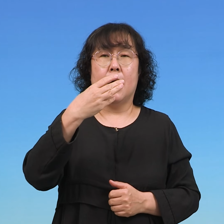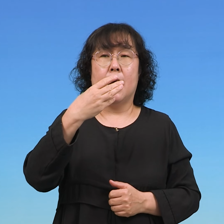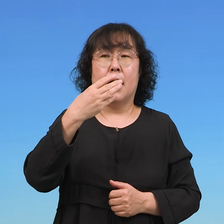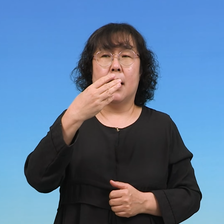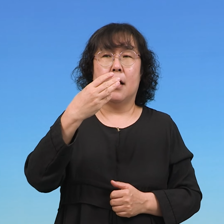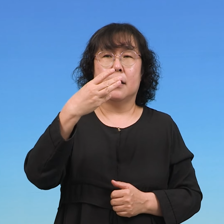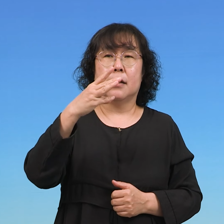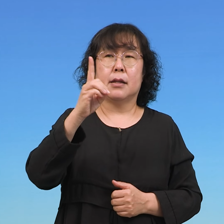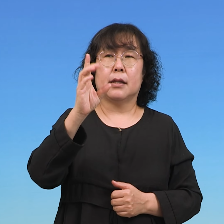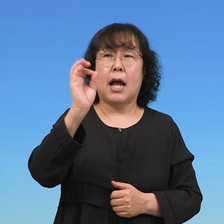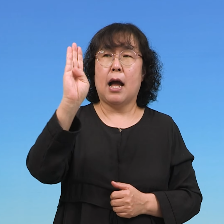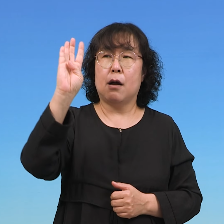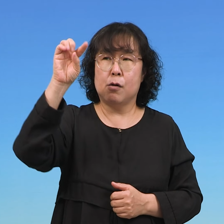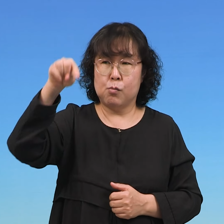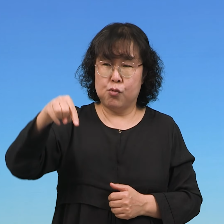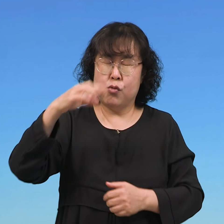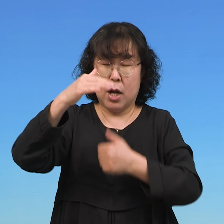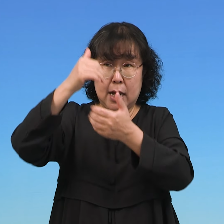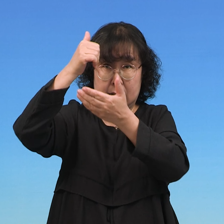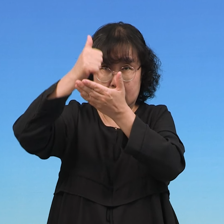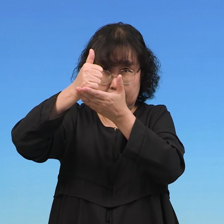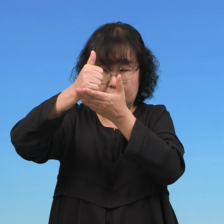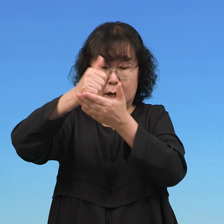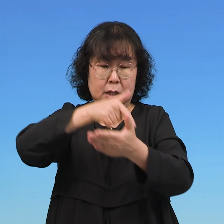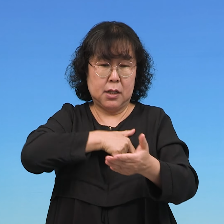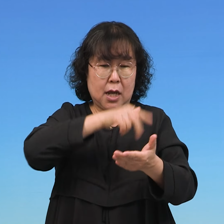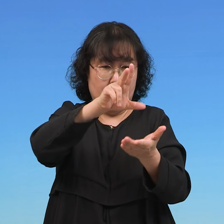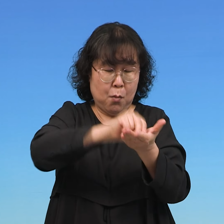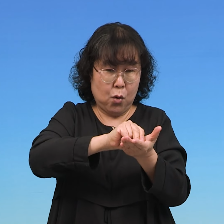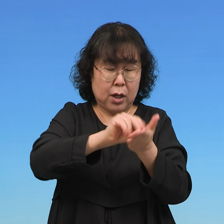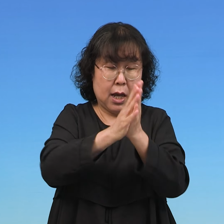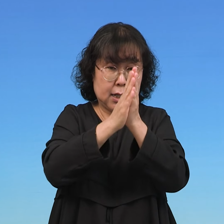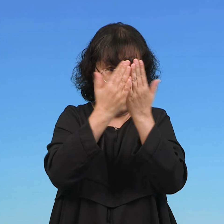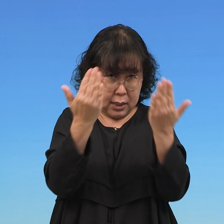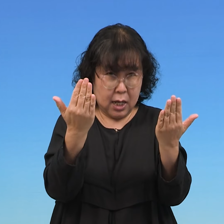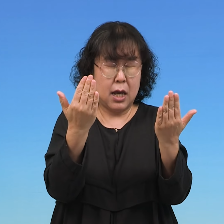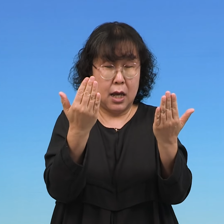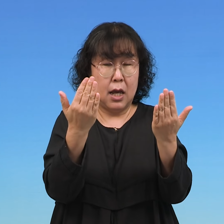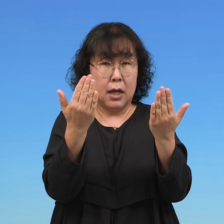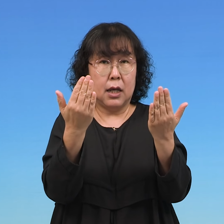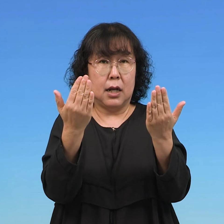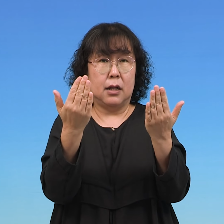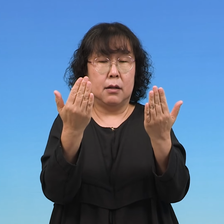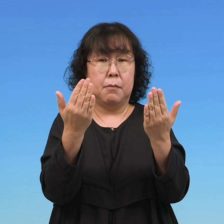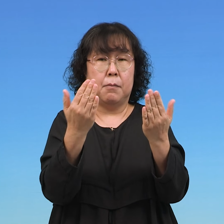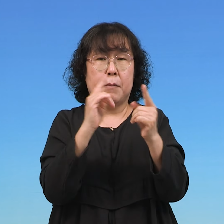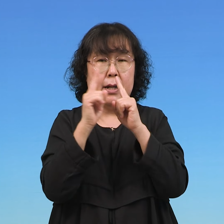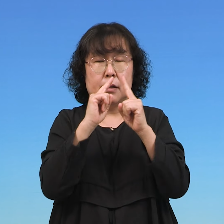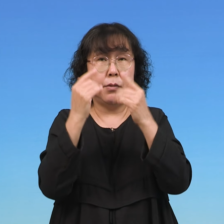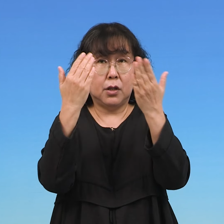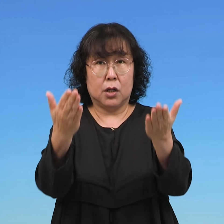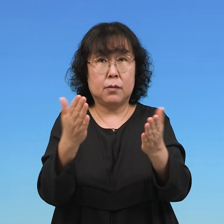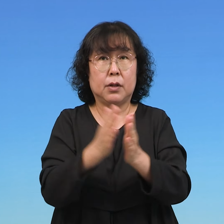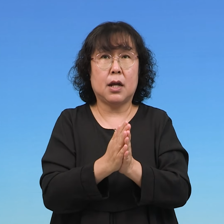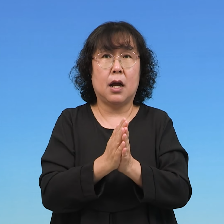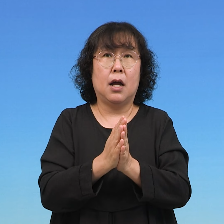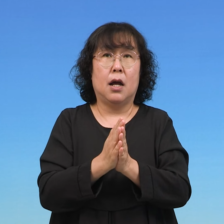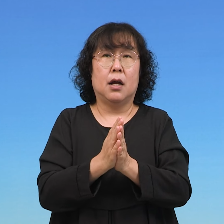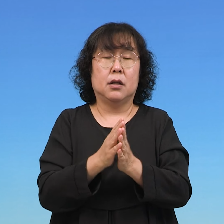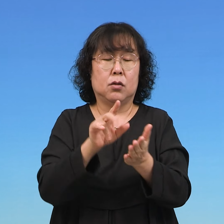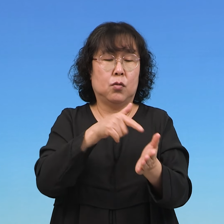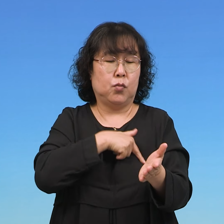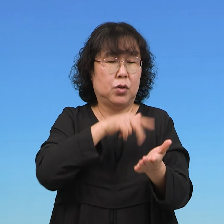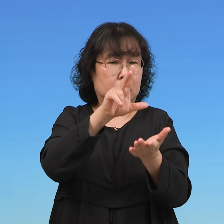이 제목이 좀 발칙하지 않습니까? 아니, 어디다 대고 하나님을 탕부 하나님이라니.